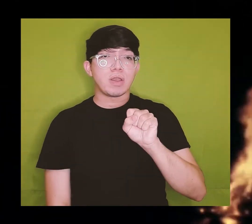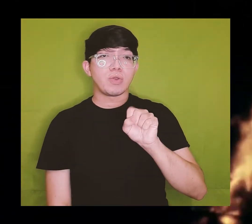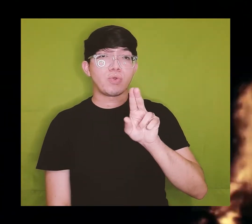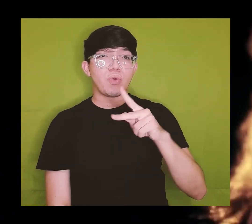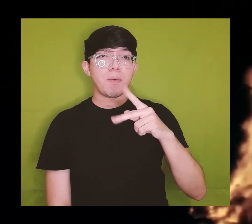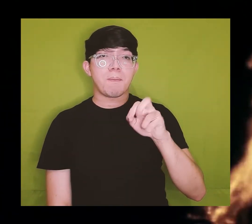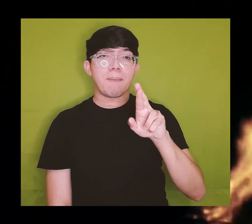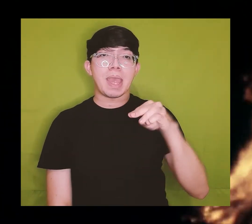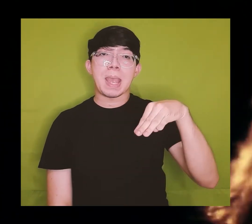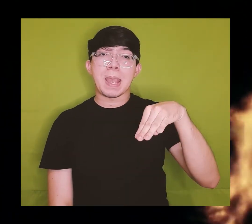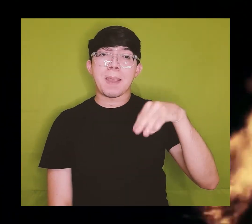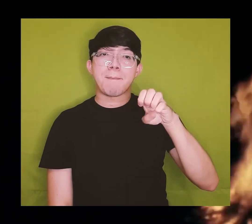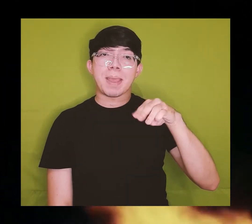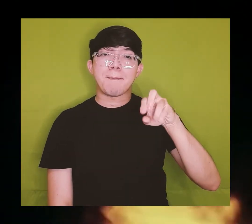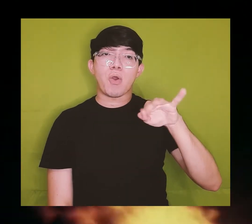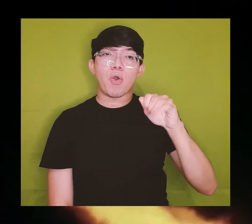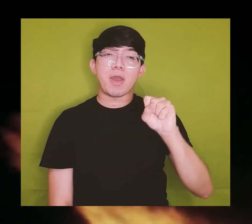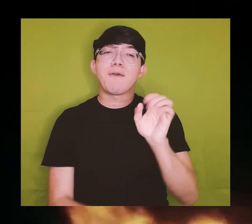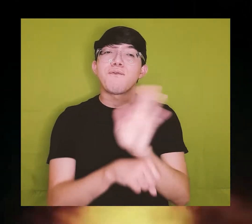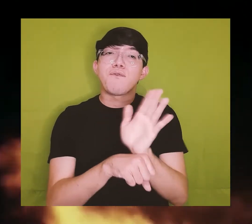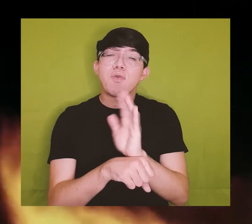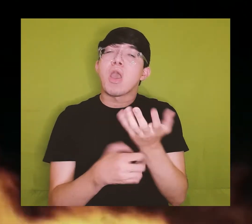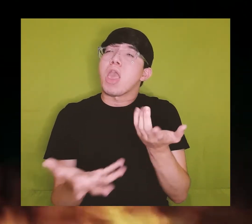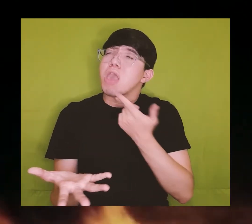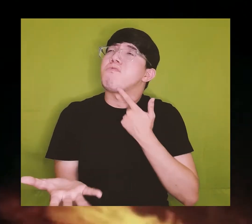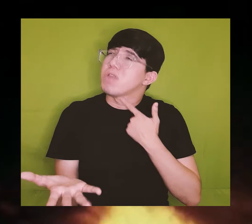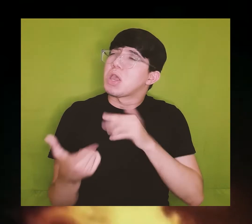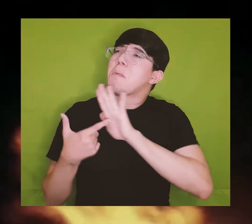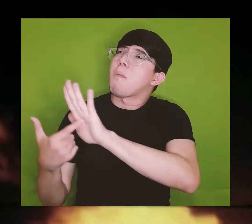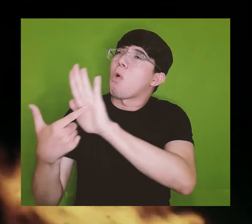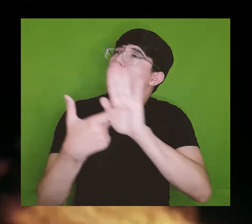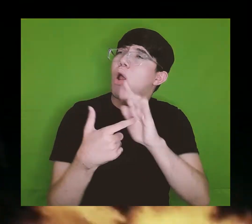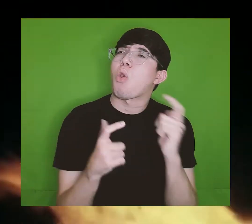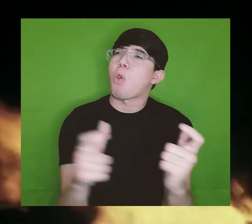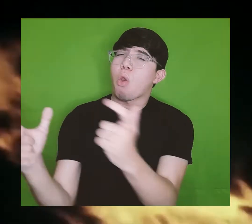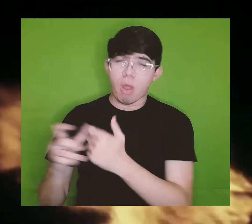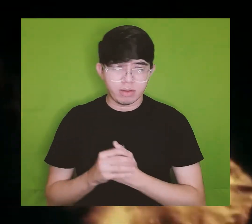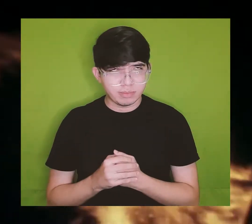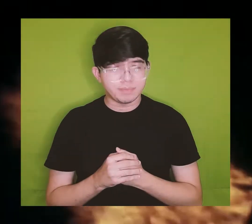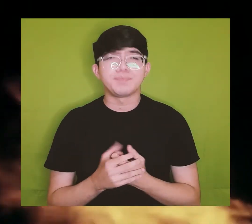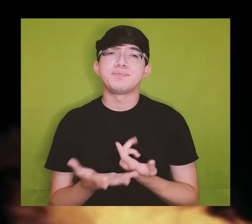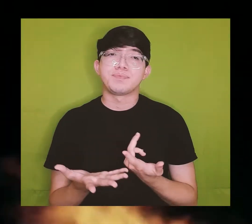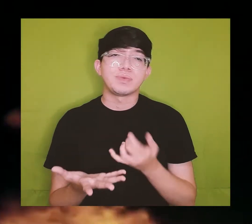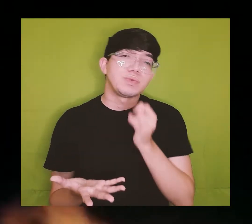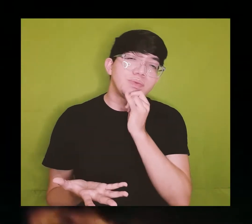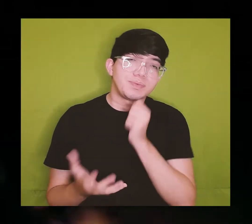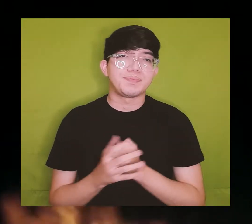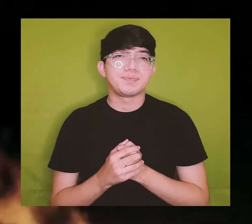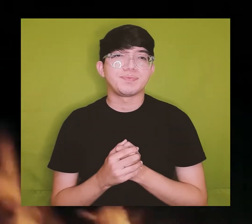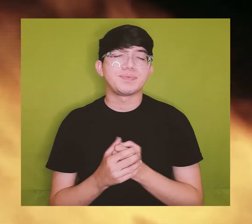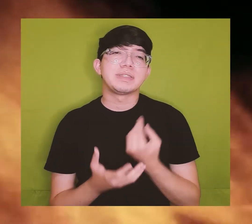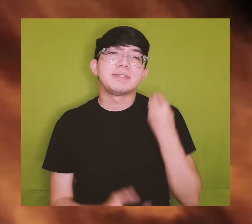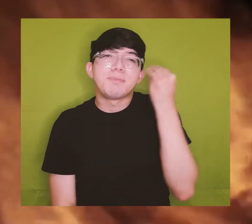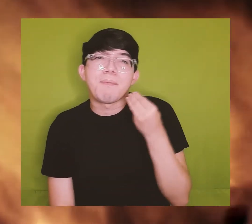trabalho, mas também de pegar as memórias dessas pessoas, essas coisas simples, sabe? Eu cozinhar, ou brincar com os primos,